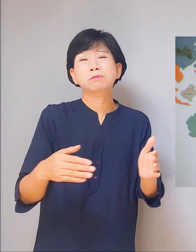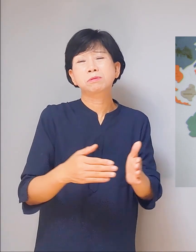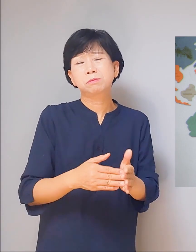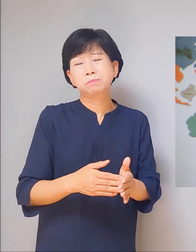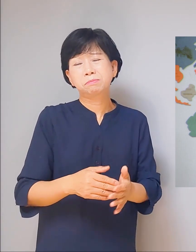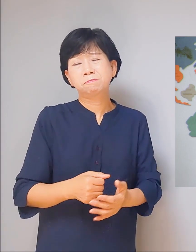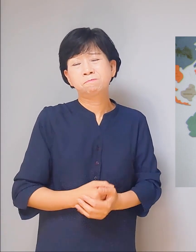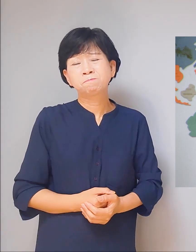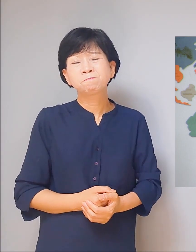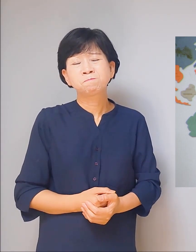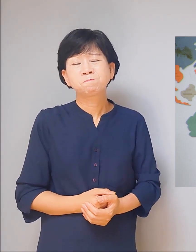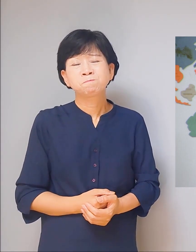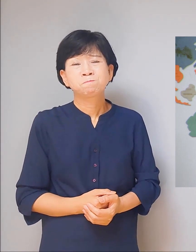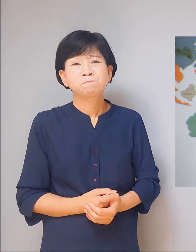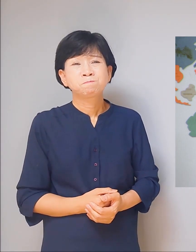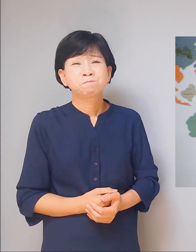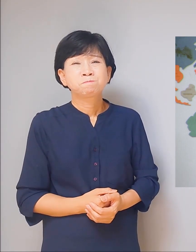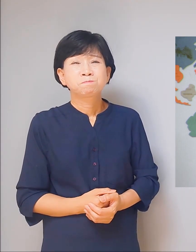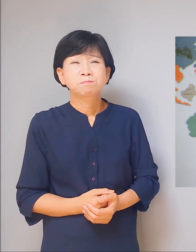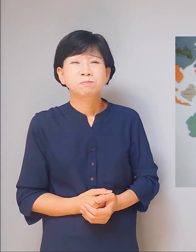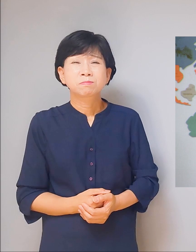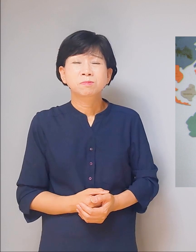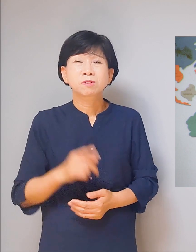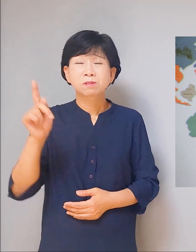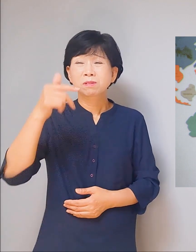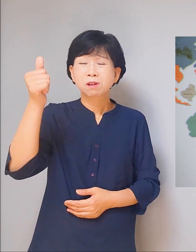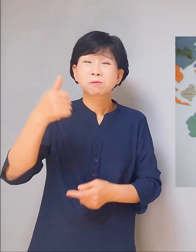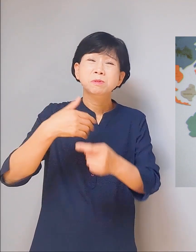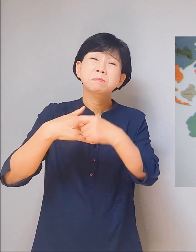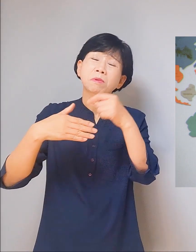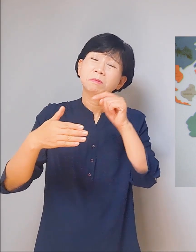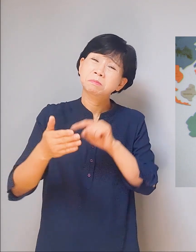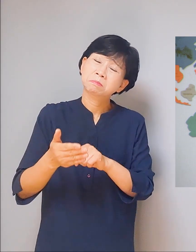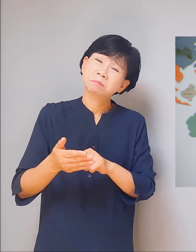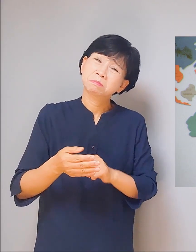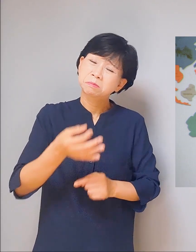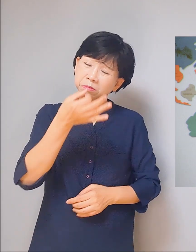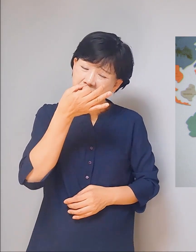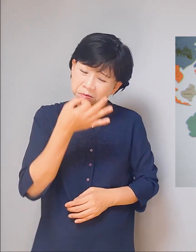가슴에 묻어야 되죠. 여러분, 그때 얼마나 힘들었을까요?